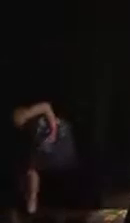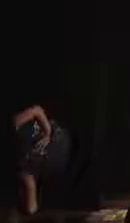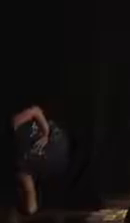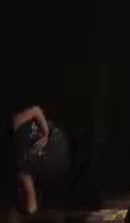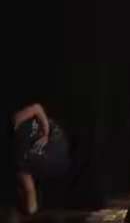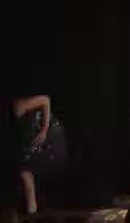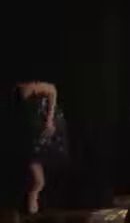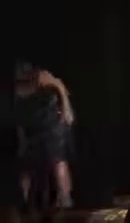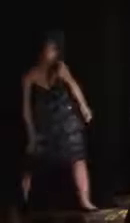Allez.